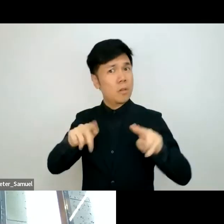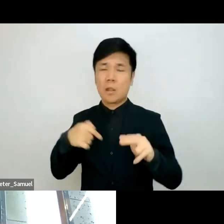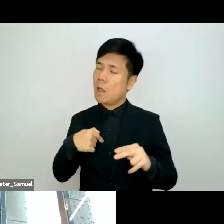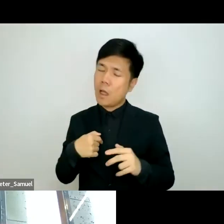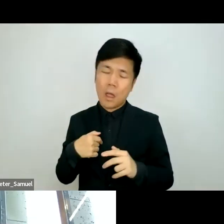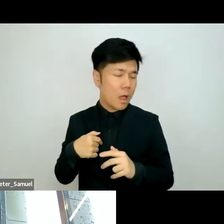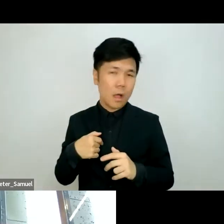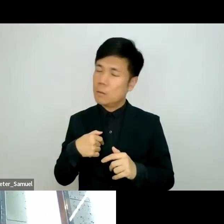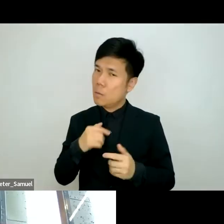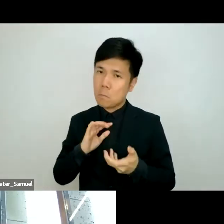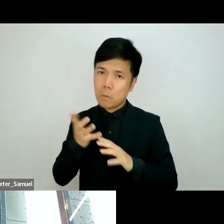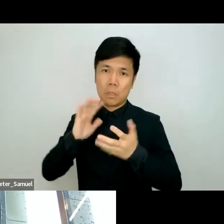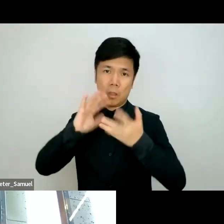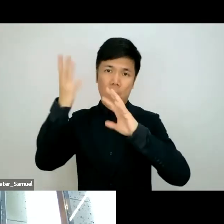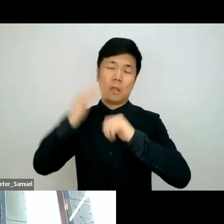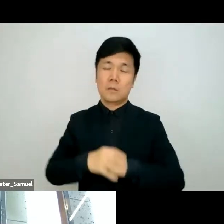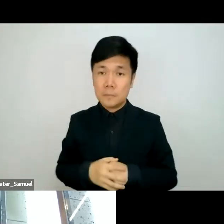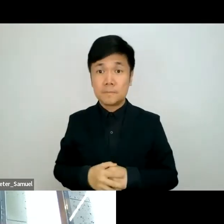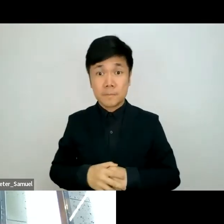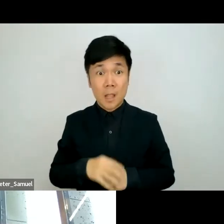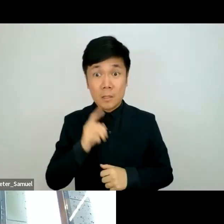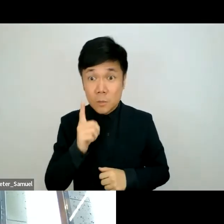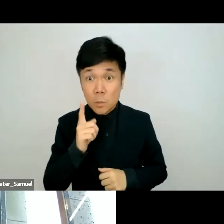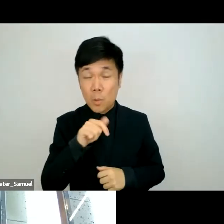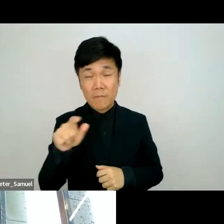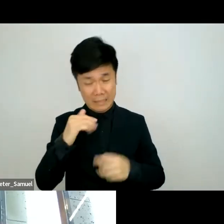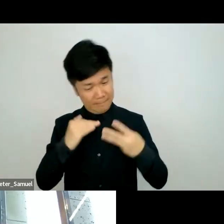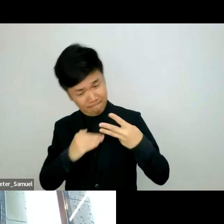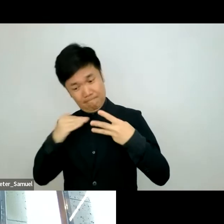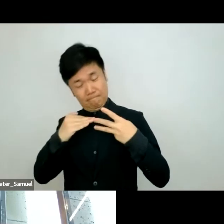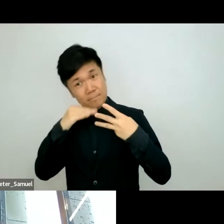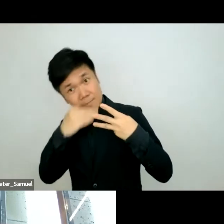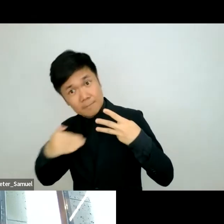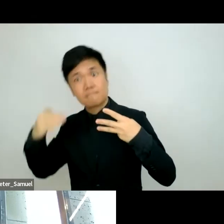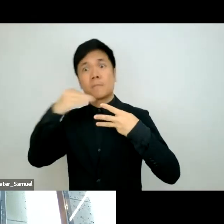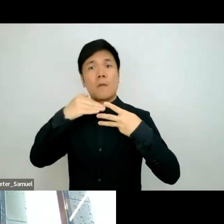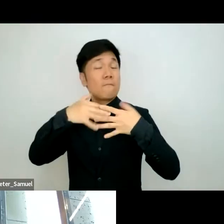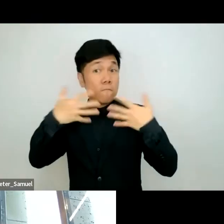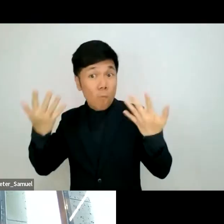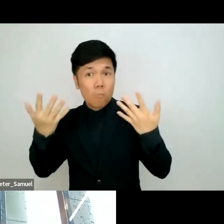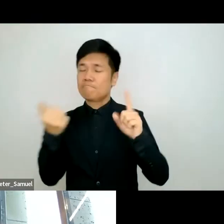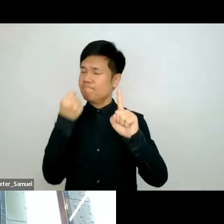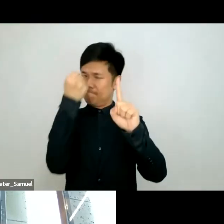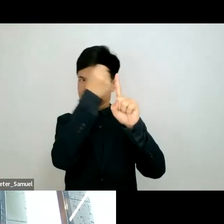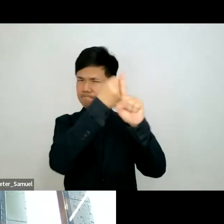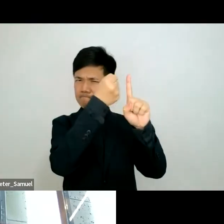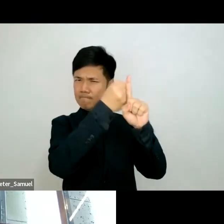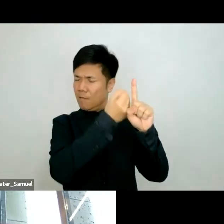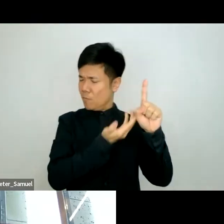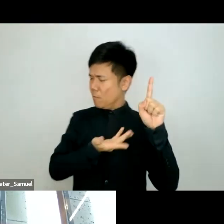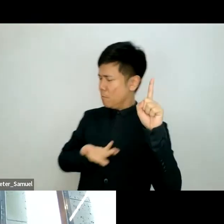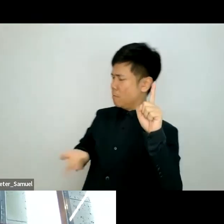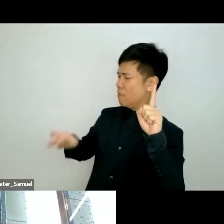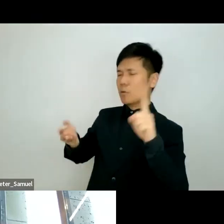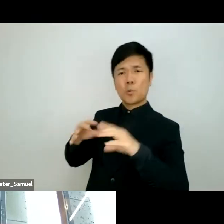notre organisation, nous travaillons très étroitement avec des initiatives locales et mondiales pour faire le